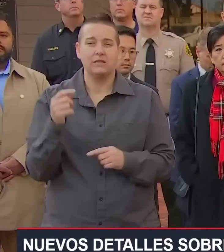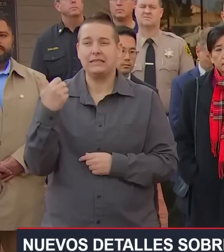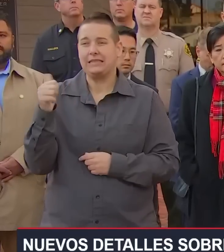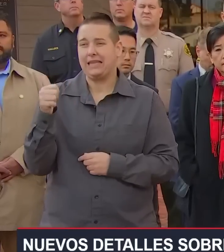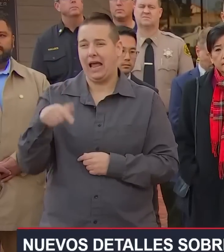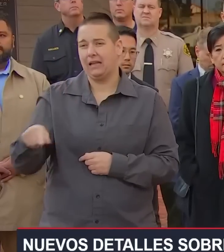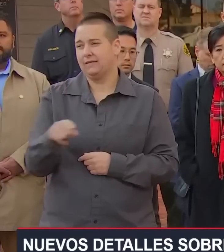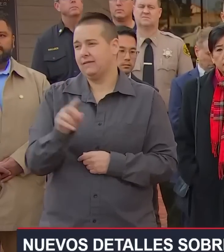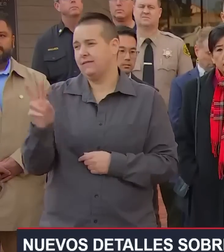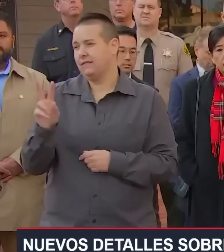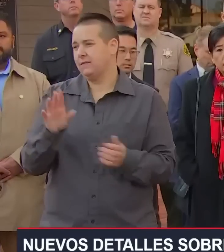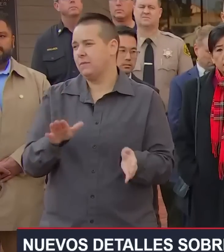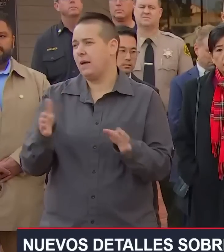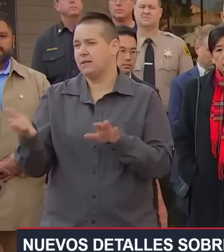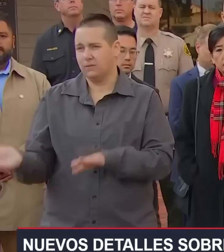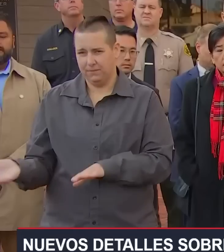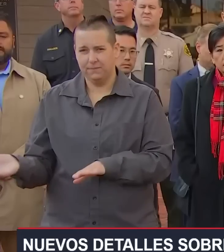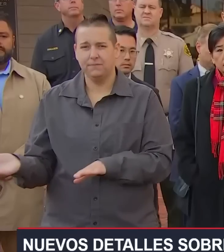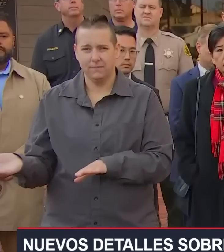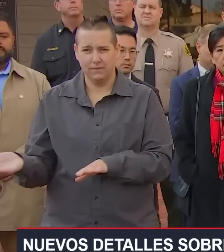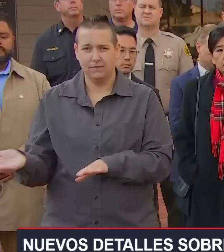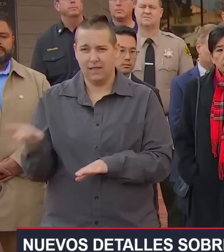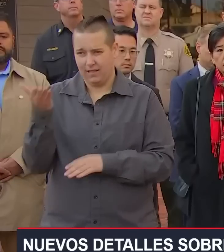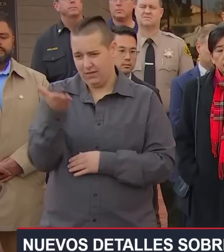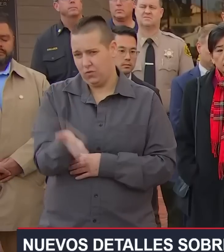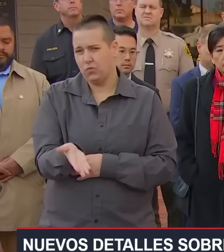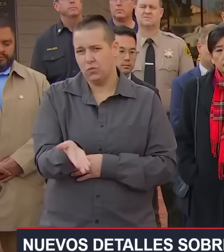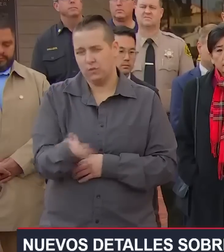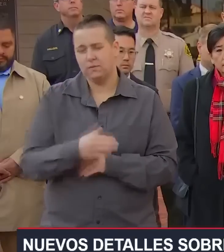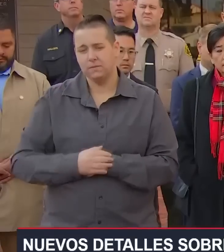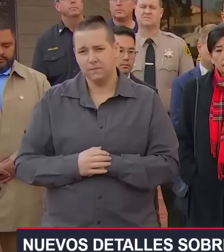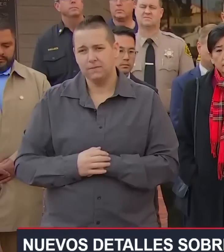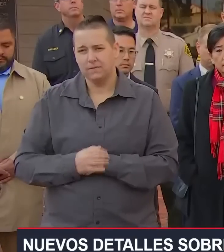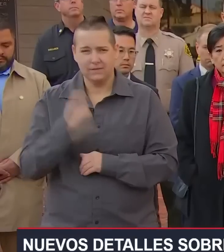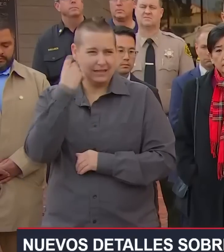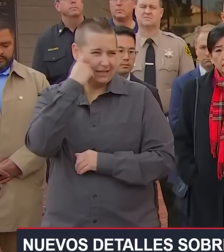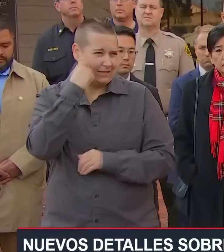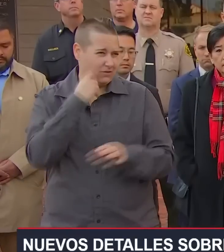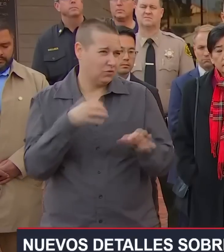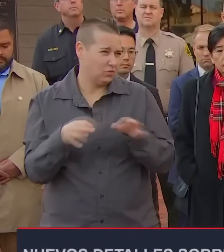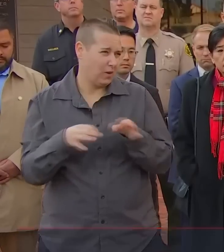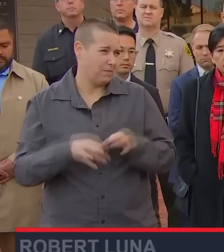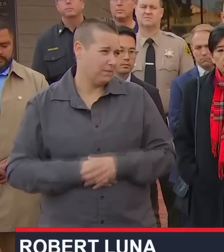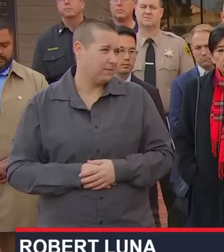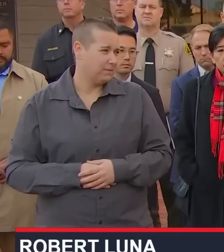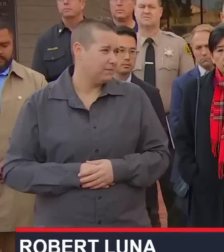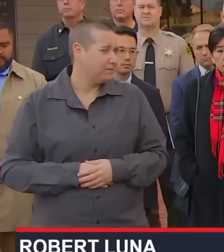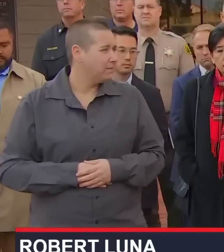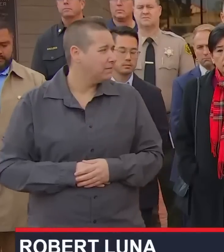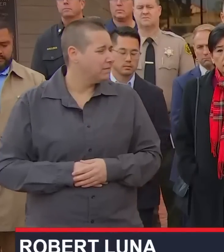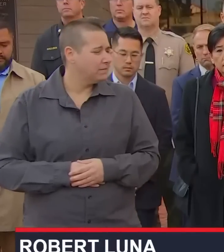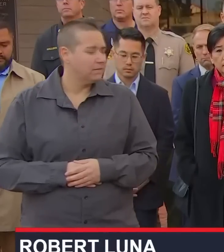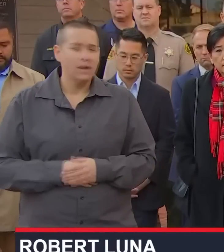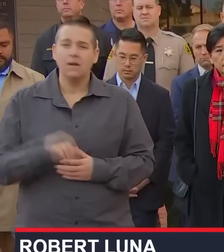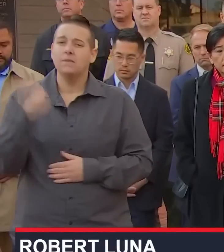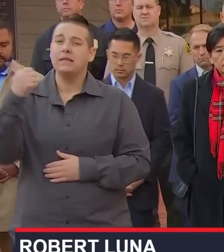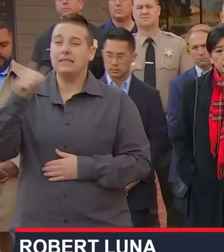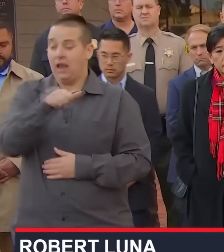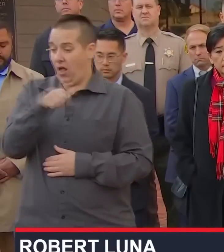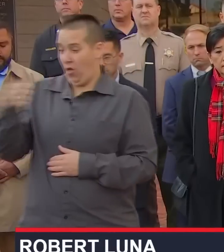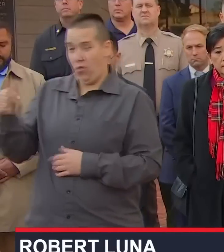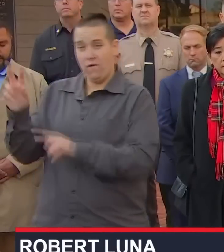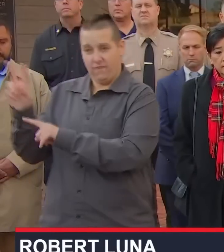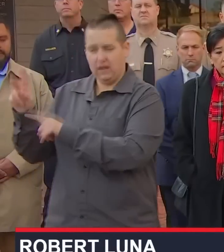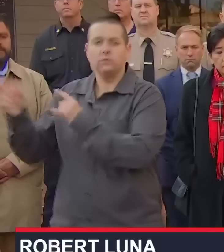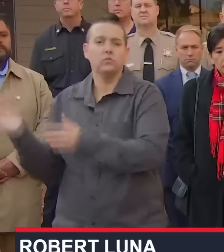departamento de bomberos entró al edificio determinaron que 10 de las víctimas habían fallecido en